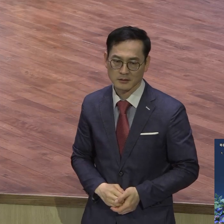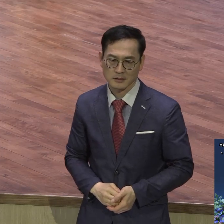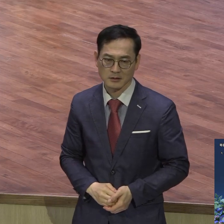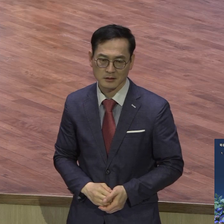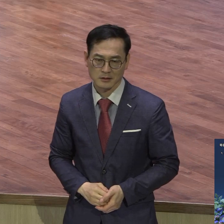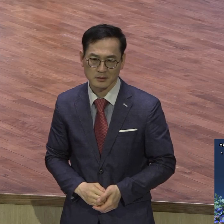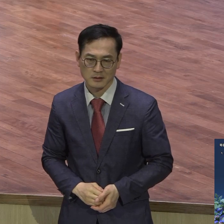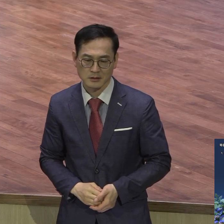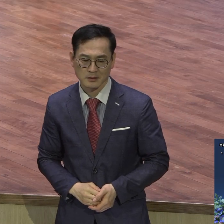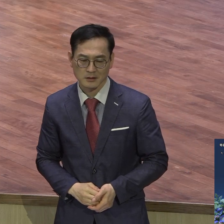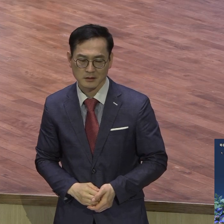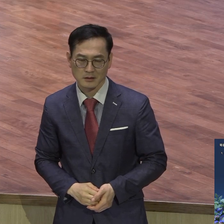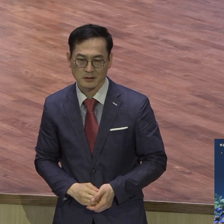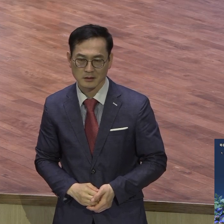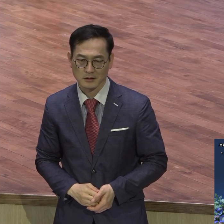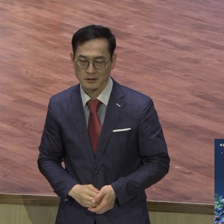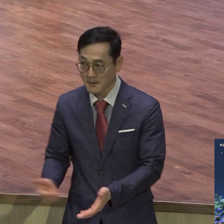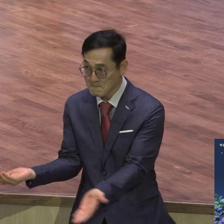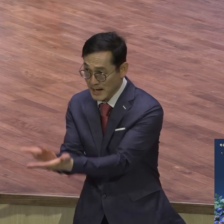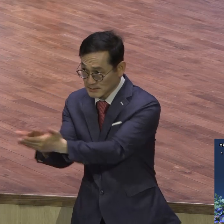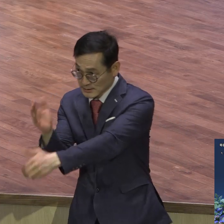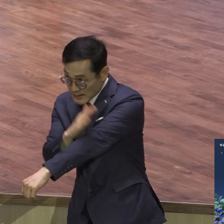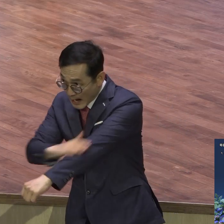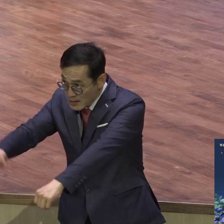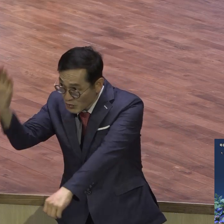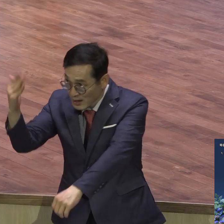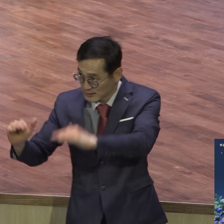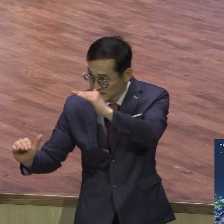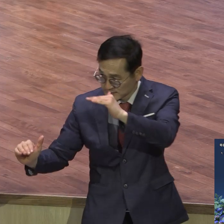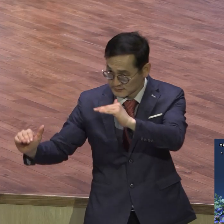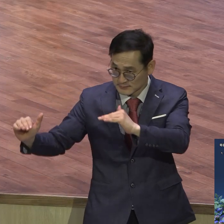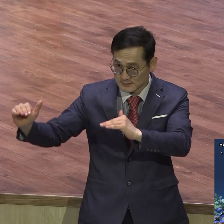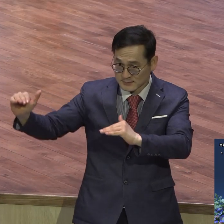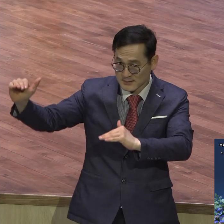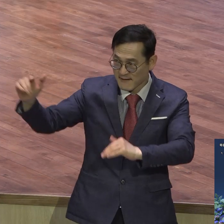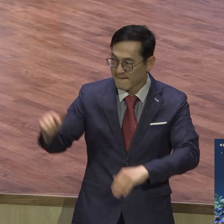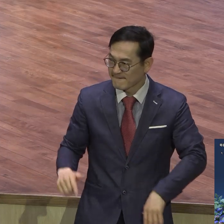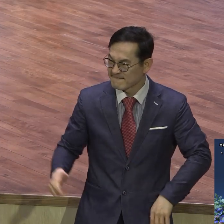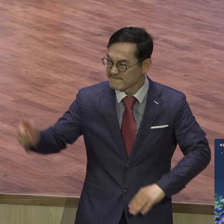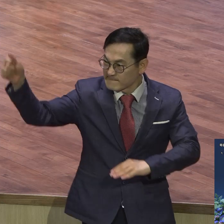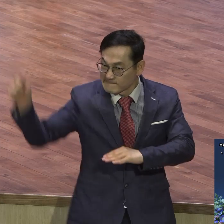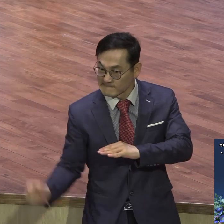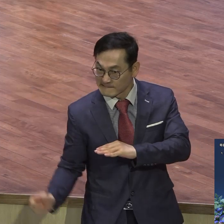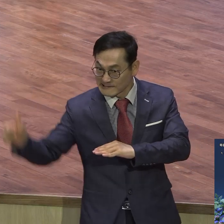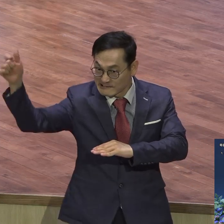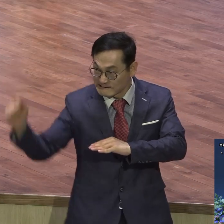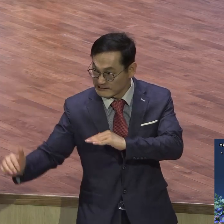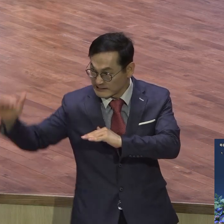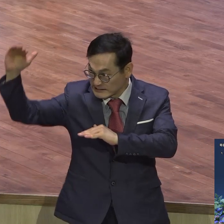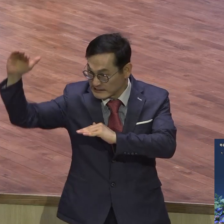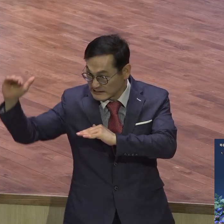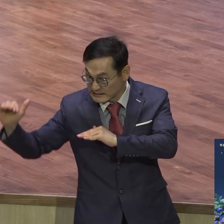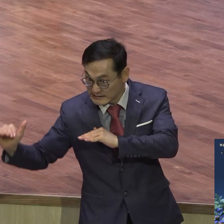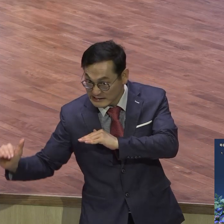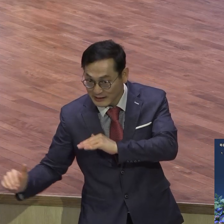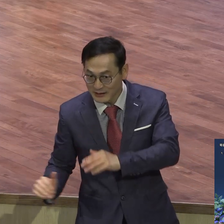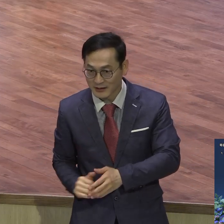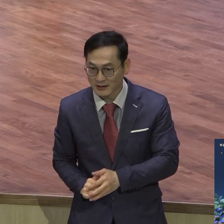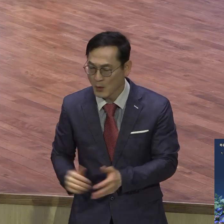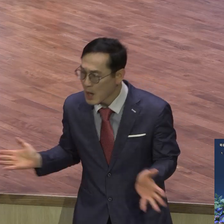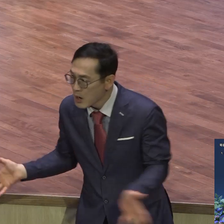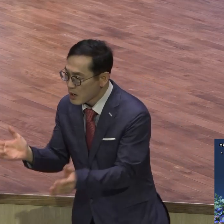잘 떼는 거 꼴을 못 봐 잡아 당겨 그럴 때 노벨상 하나도 없어 정상적 노벨상 한 개도 없어 잡아